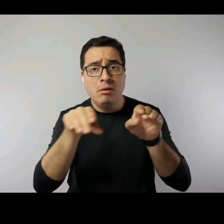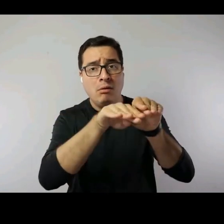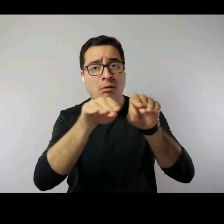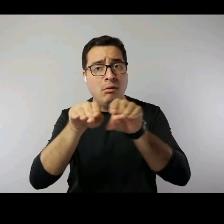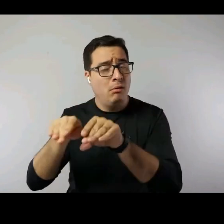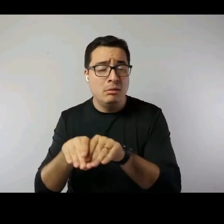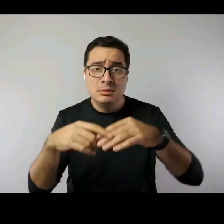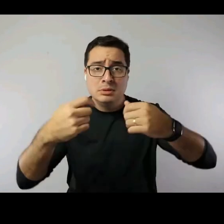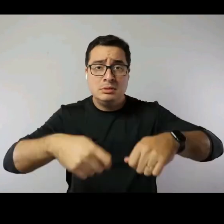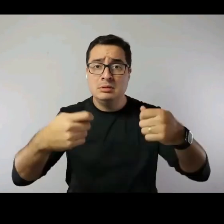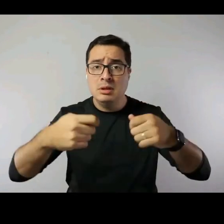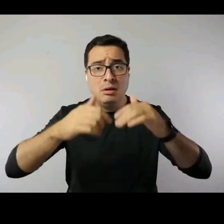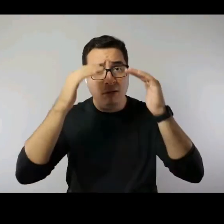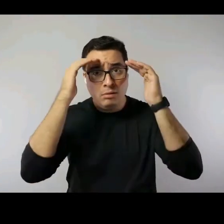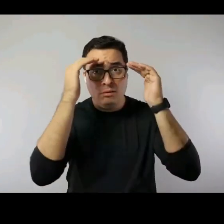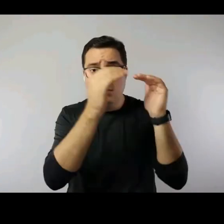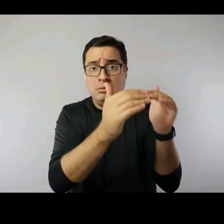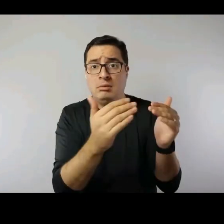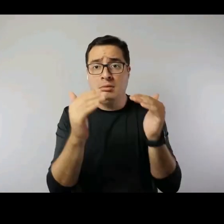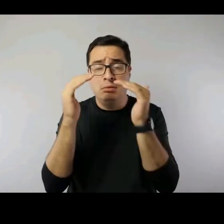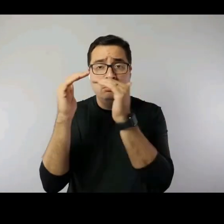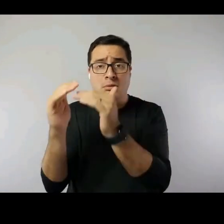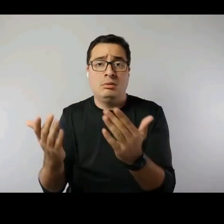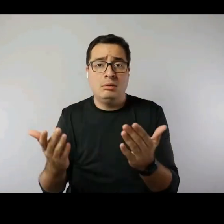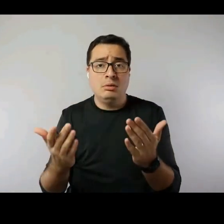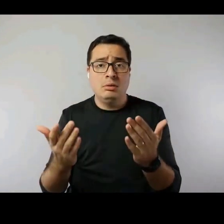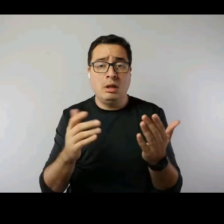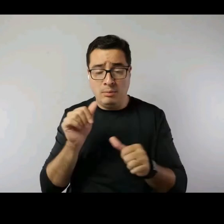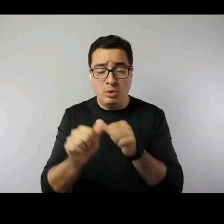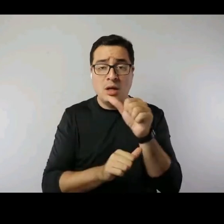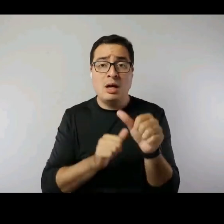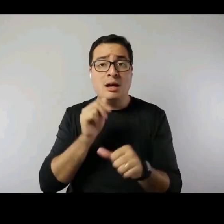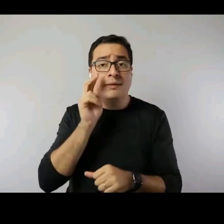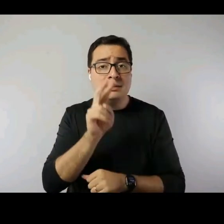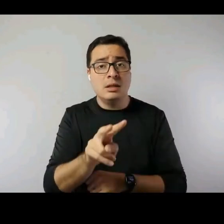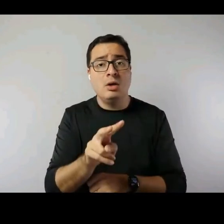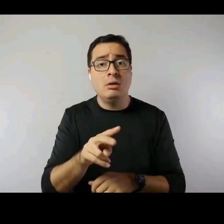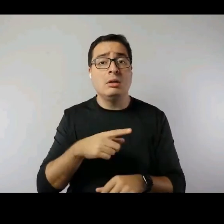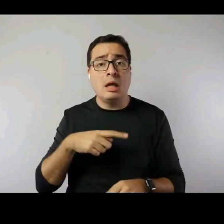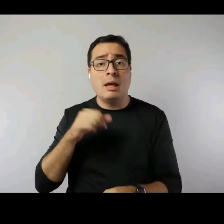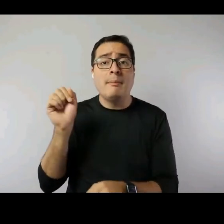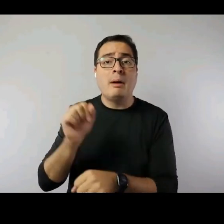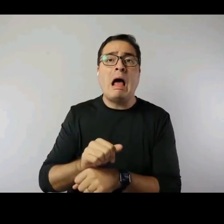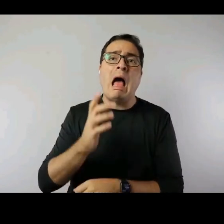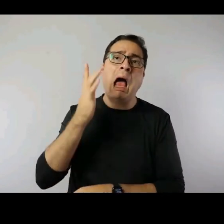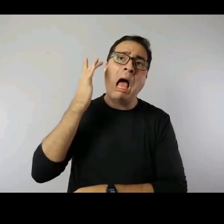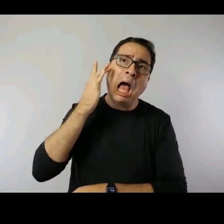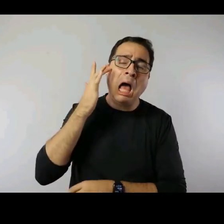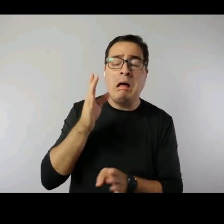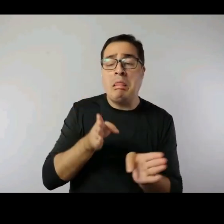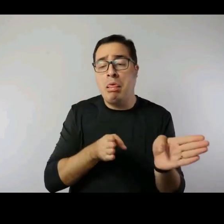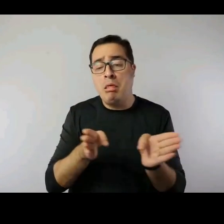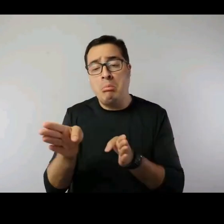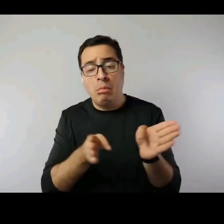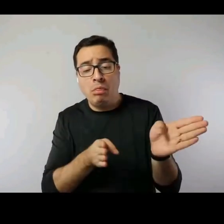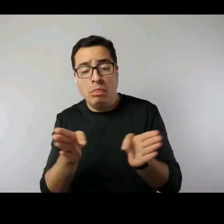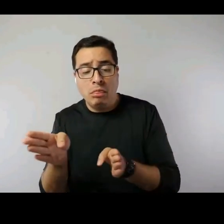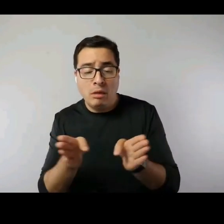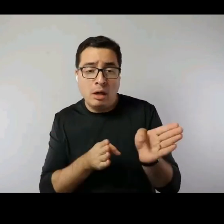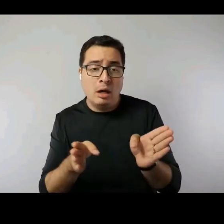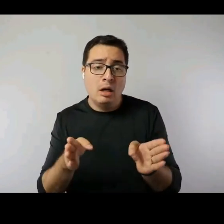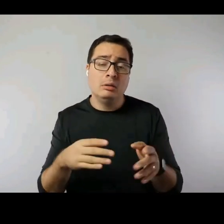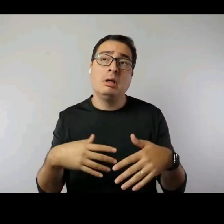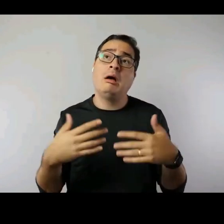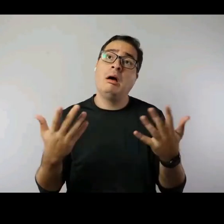realmente mudar a nossa visão, nós temos que realmente parar de achar que acessibilidade é um ponto